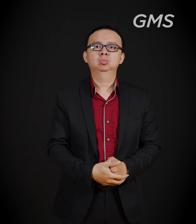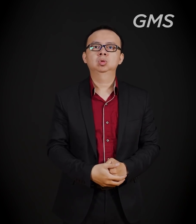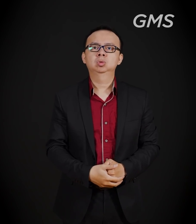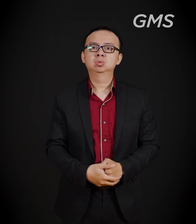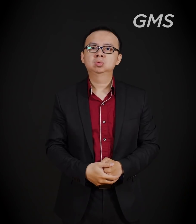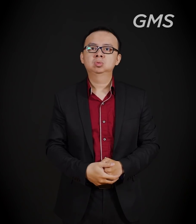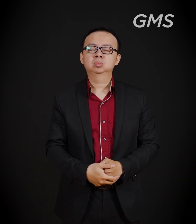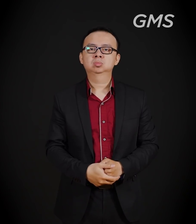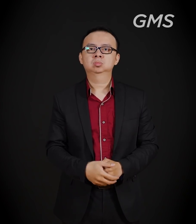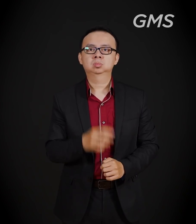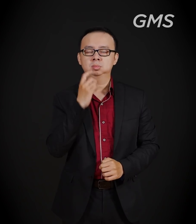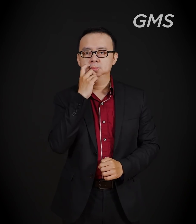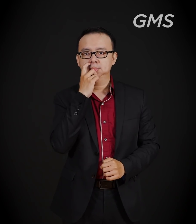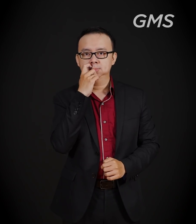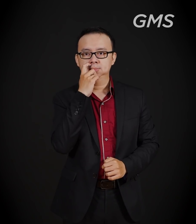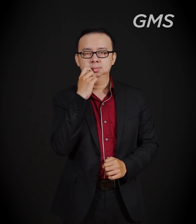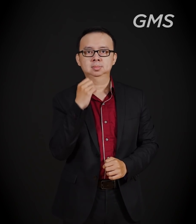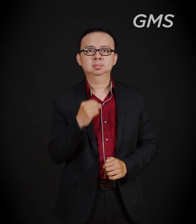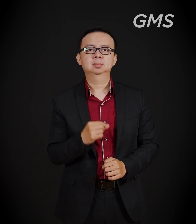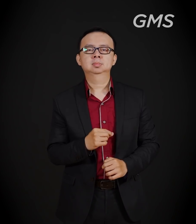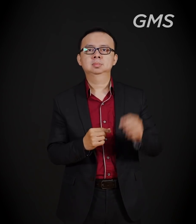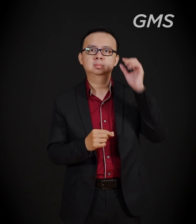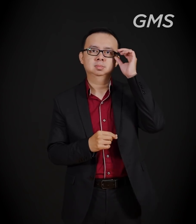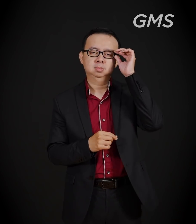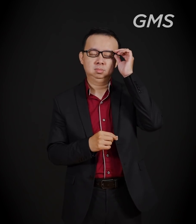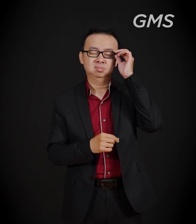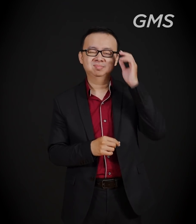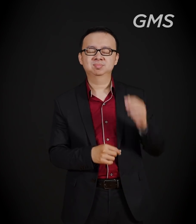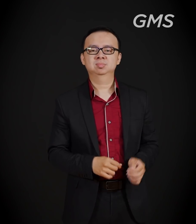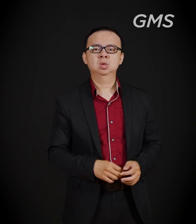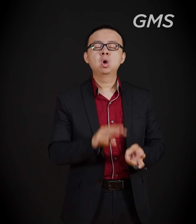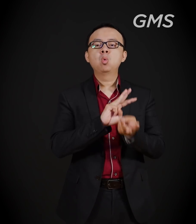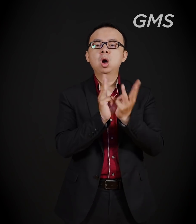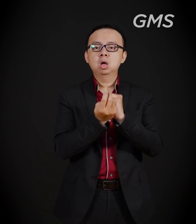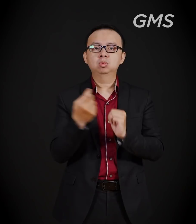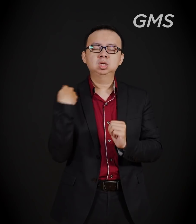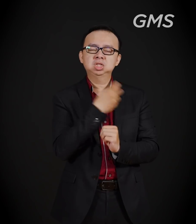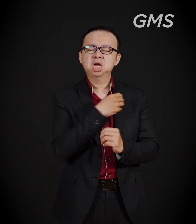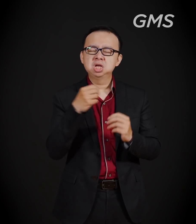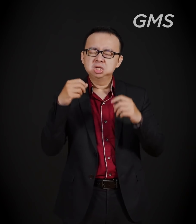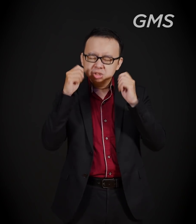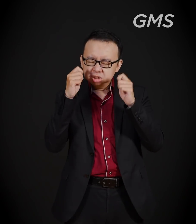dalam kisah para rasul dibuang ke dalam penjara, tapi selalu ada pembelaan Tuhan.